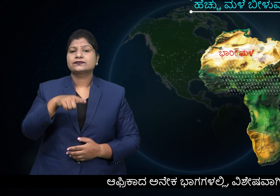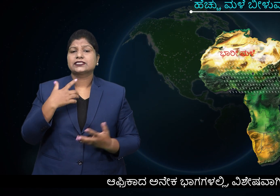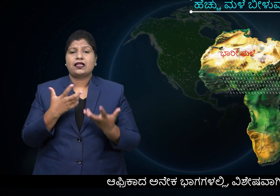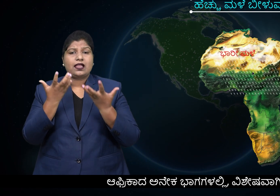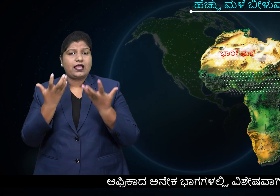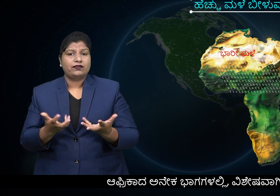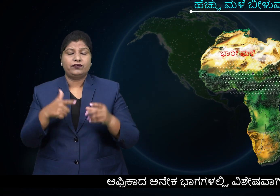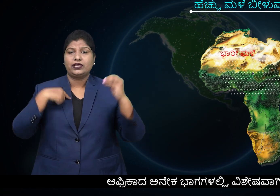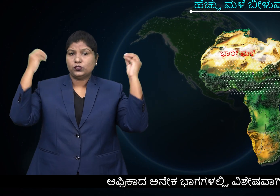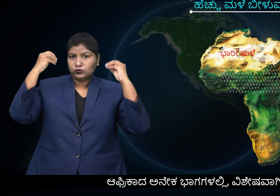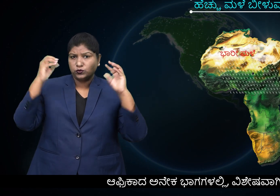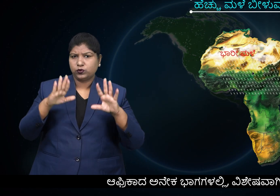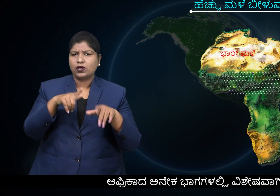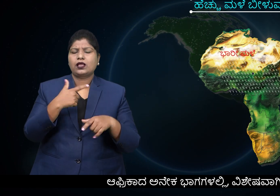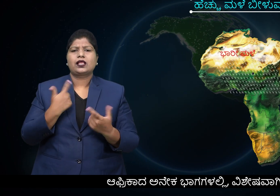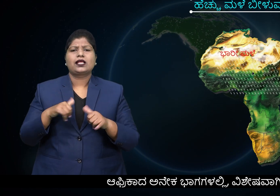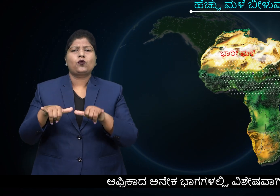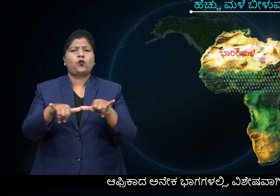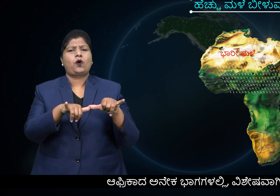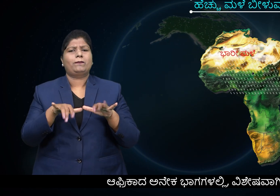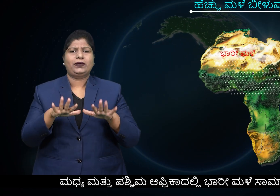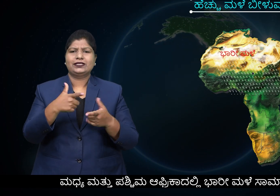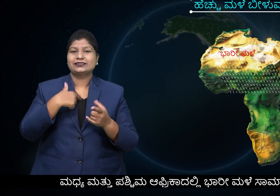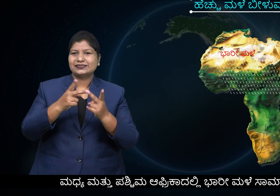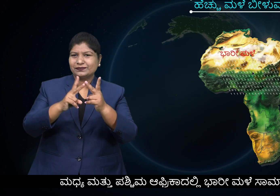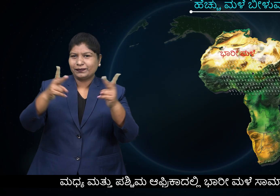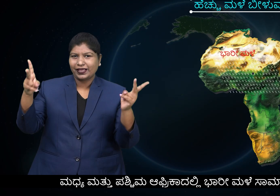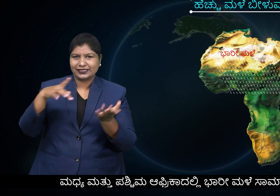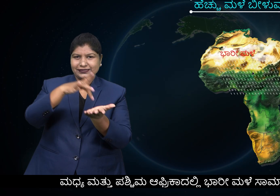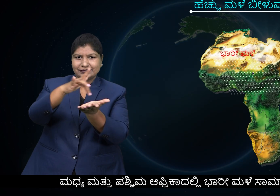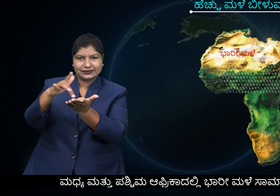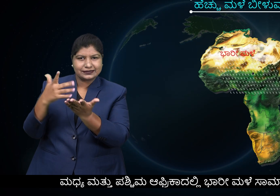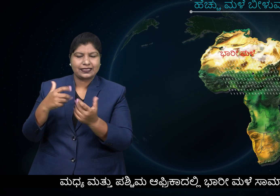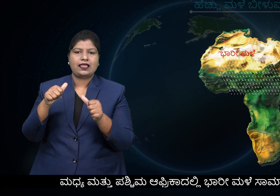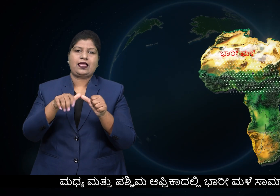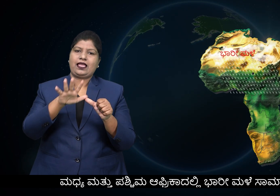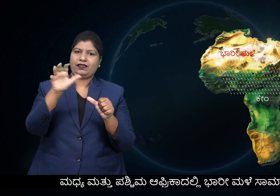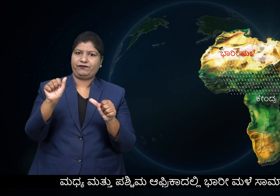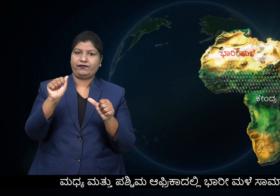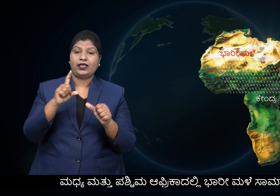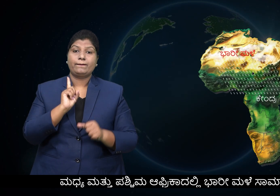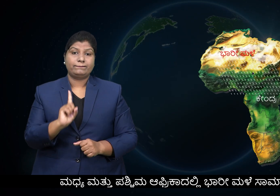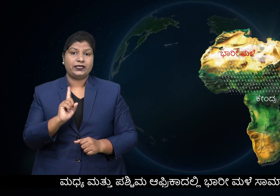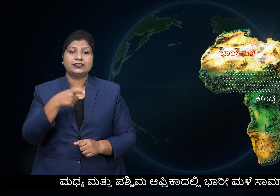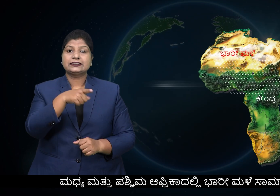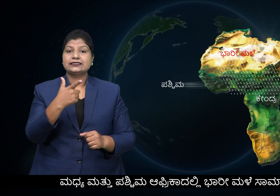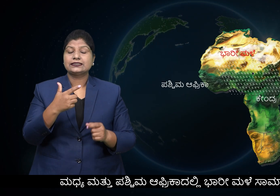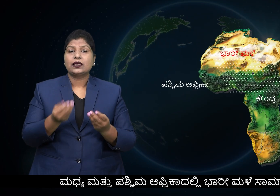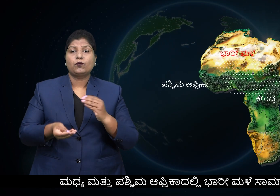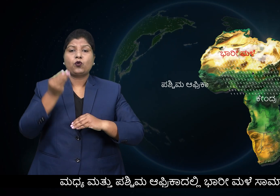ಆಫ್ರಿಕಾದ ಅನೇಕ ಭಾಗಗಳಲ್ಲಿ, ವಿಶೇಷವಾಗಿ ಮಧ್ಯ ಮತ್ತು ಪಶ್ಚಿಮ ಆಫ್ರಿಕಾದಲ್ಲಿ ಭಾರೀ